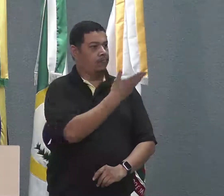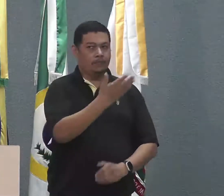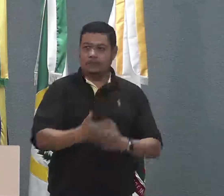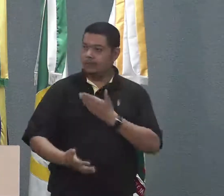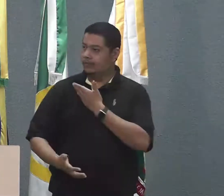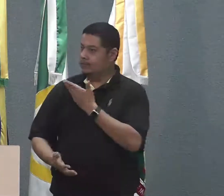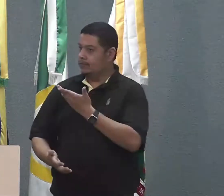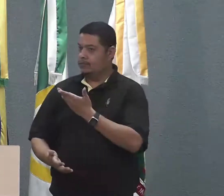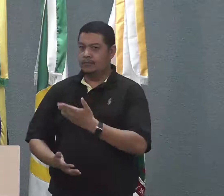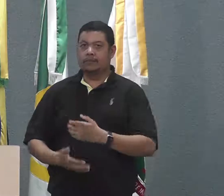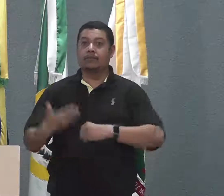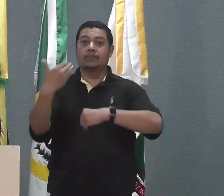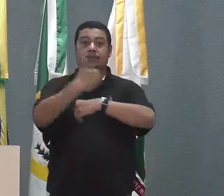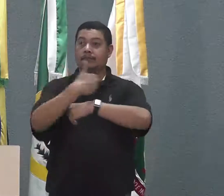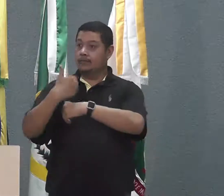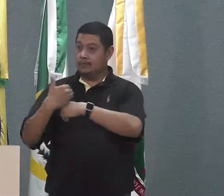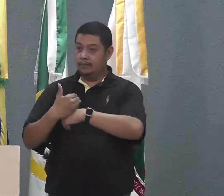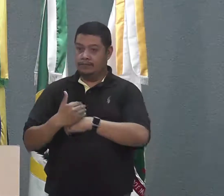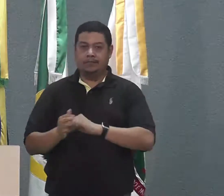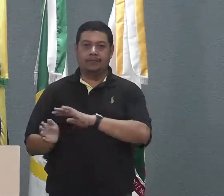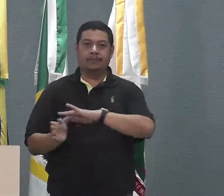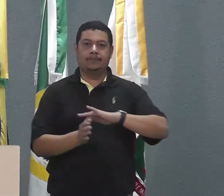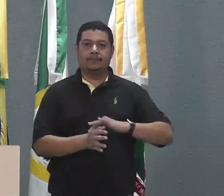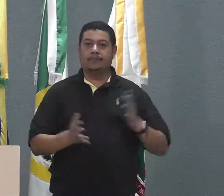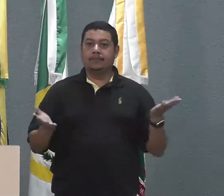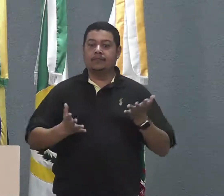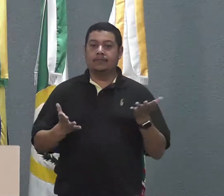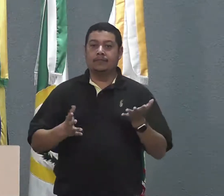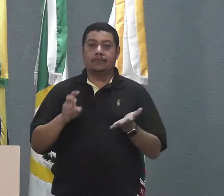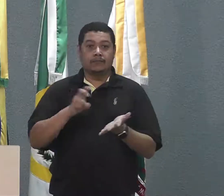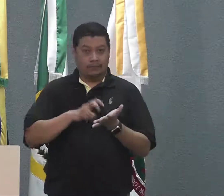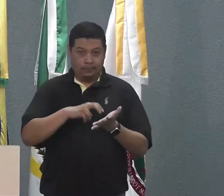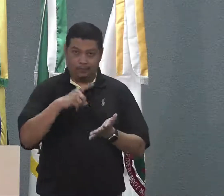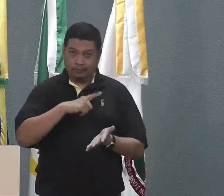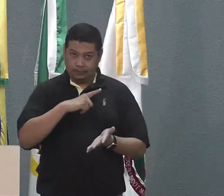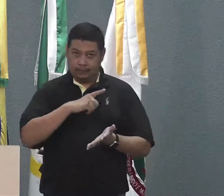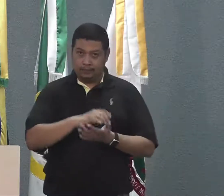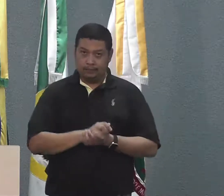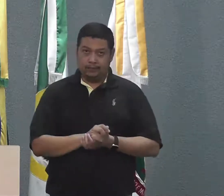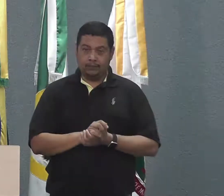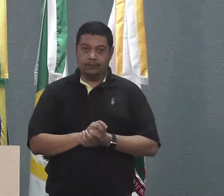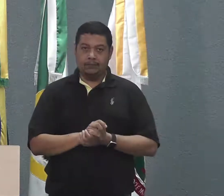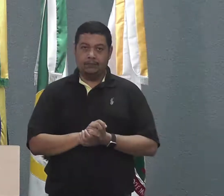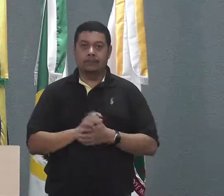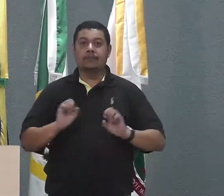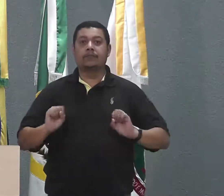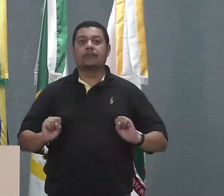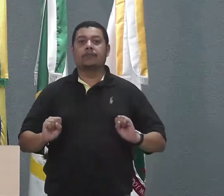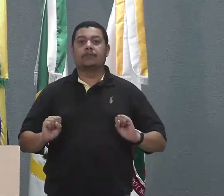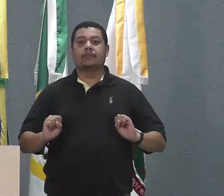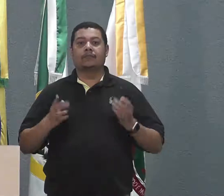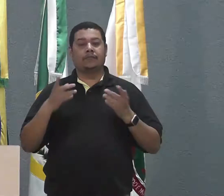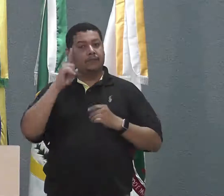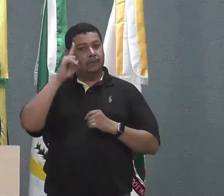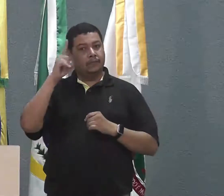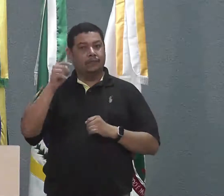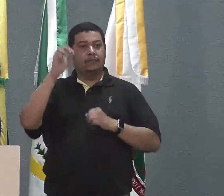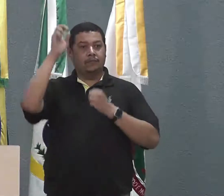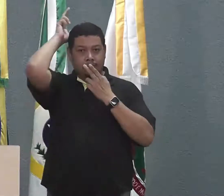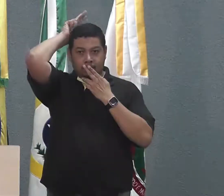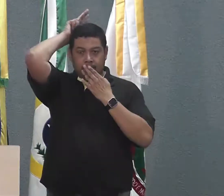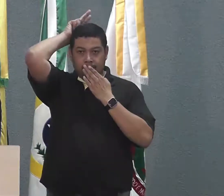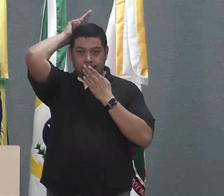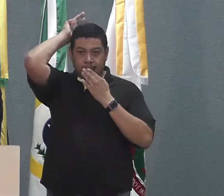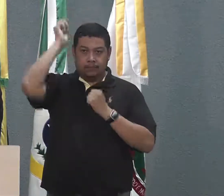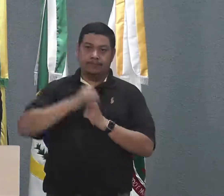aqui registrado por essa casa o reconhecimento ao povo indígena da aldeia 7